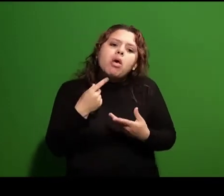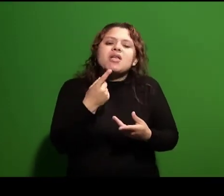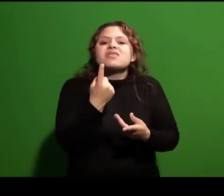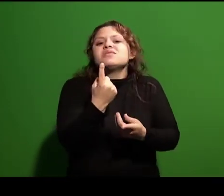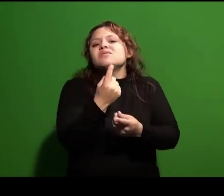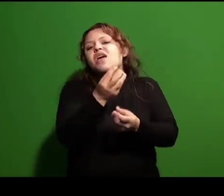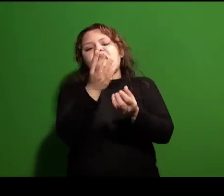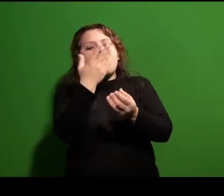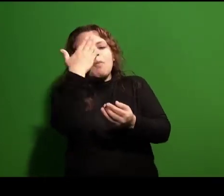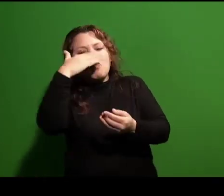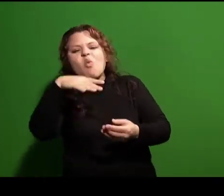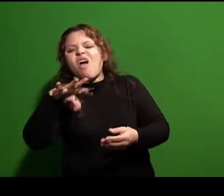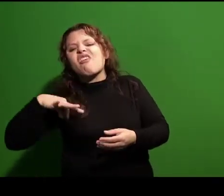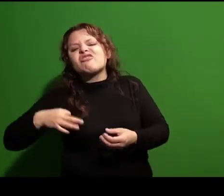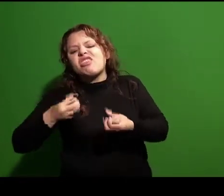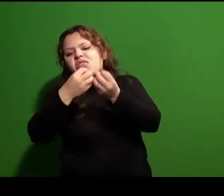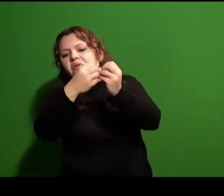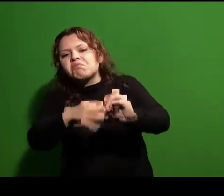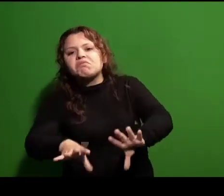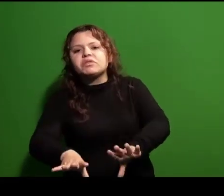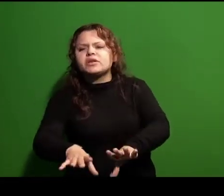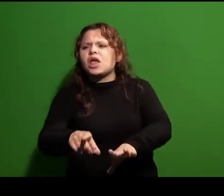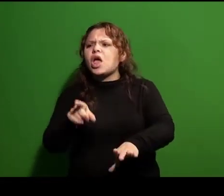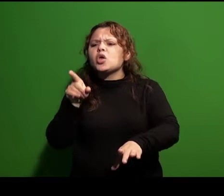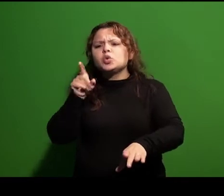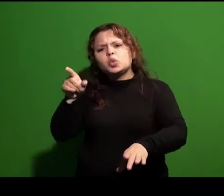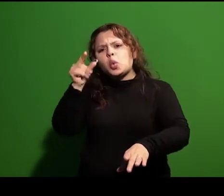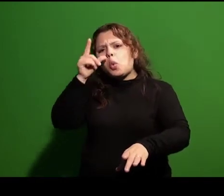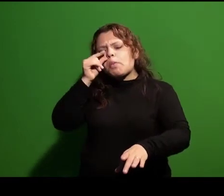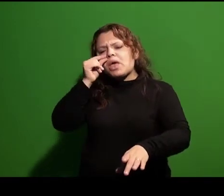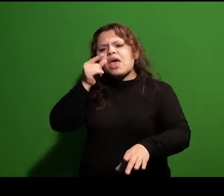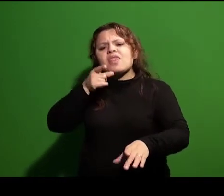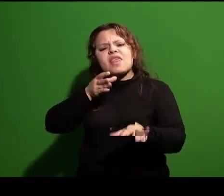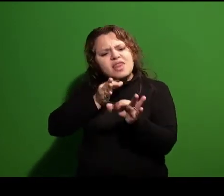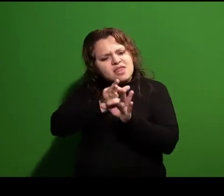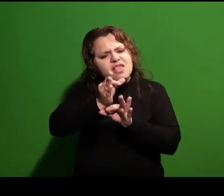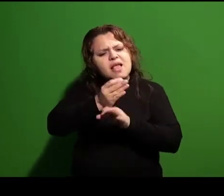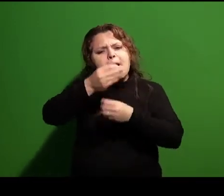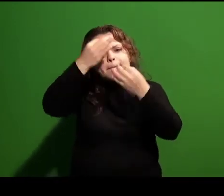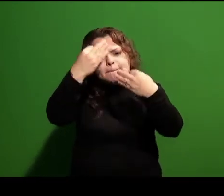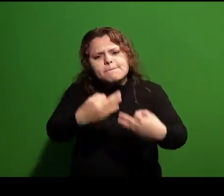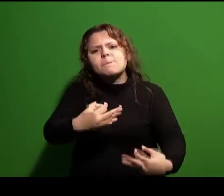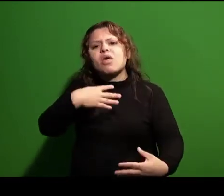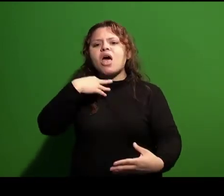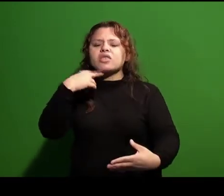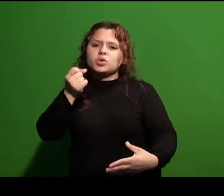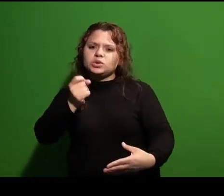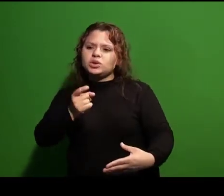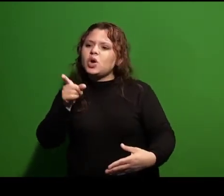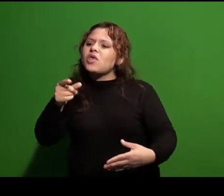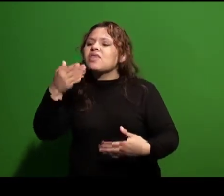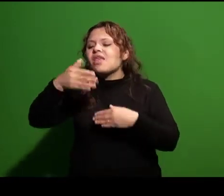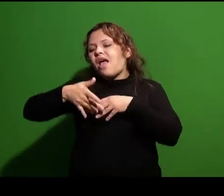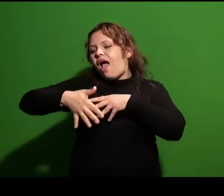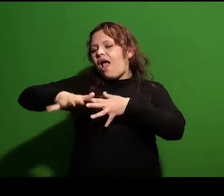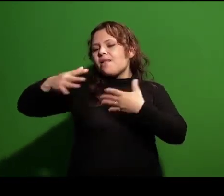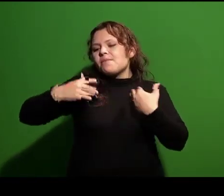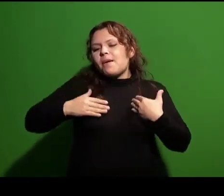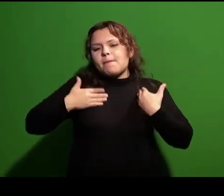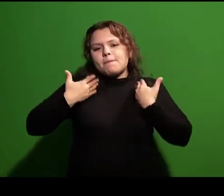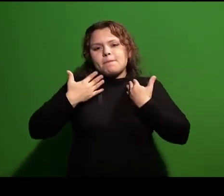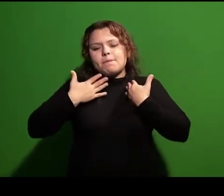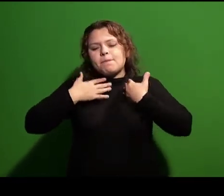mas los justos verán la ruina de ellos. Corrige a tu hijo y te dará descanso, y dará deleite a tu